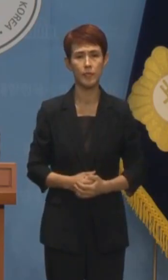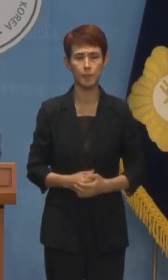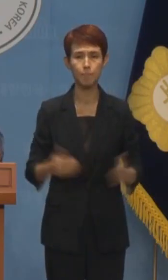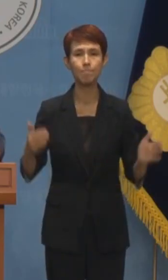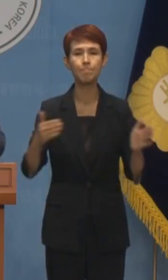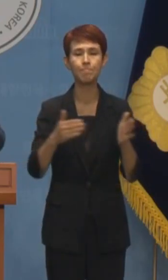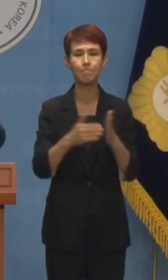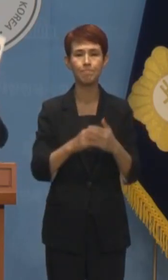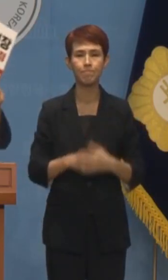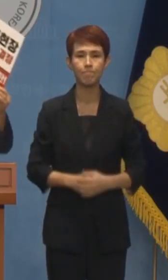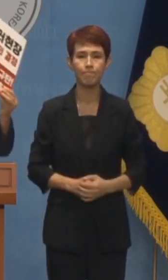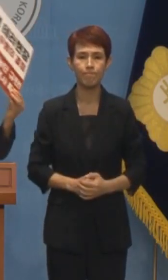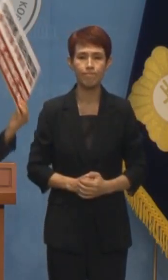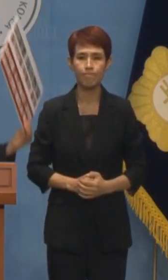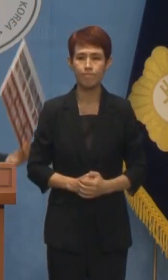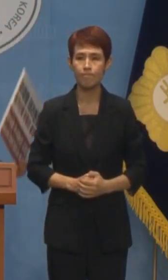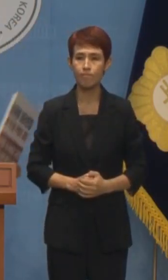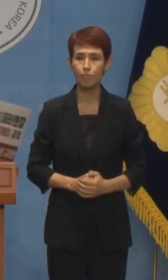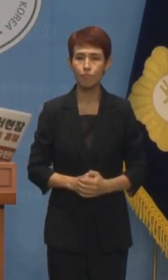이상입니다.